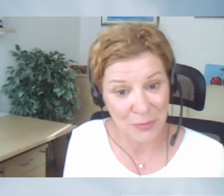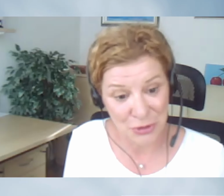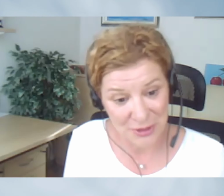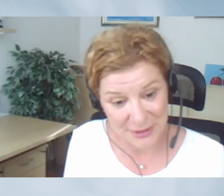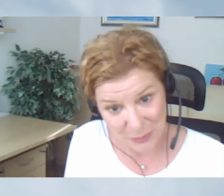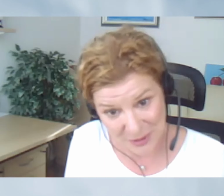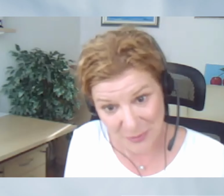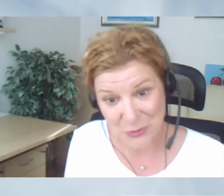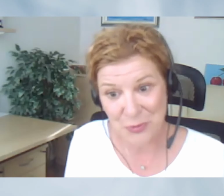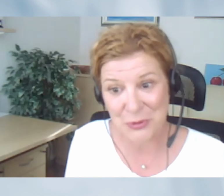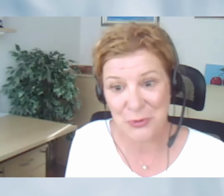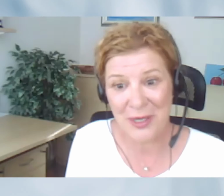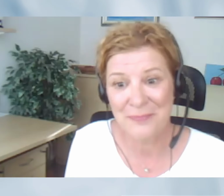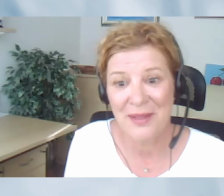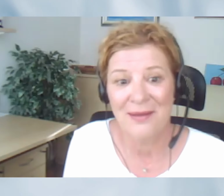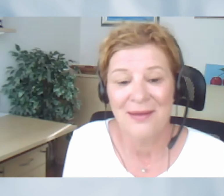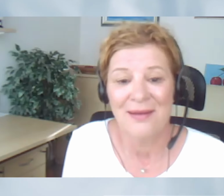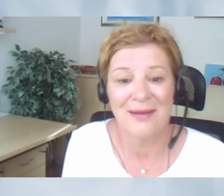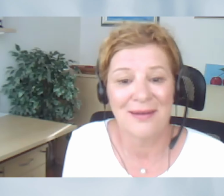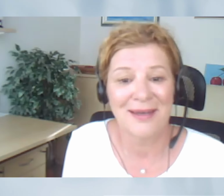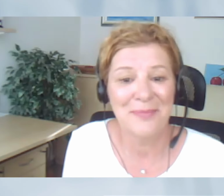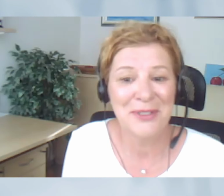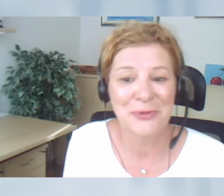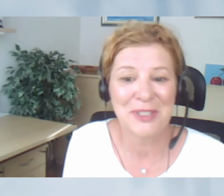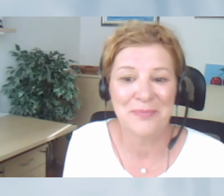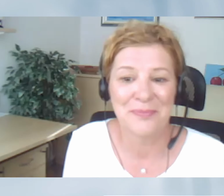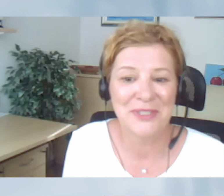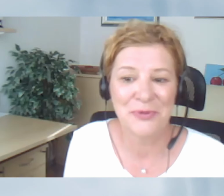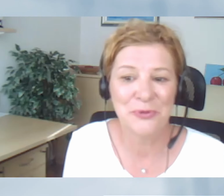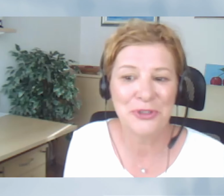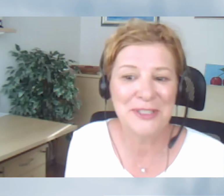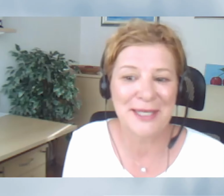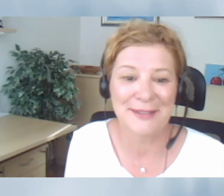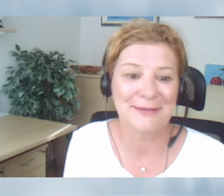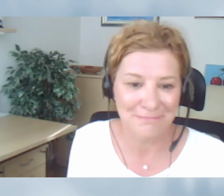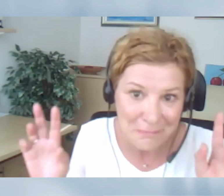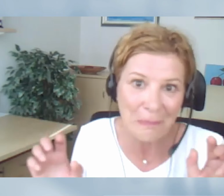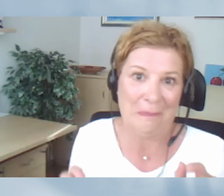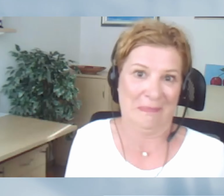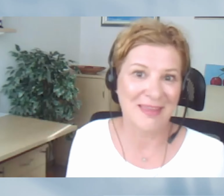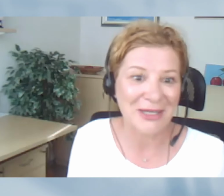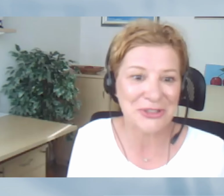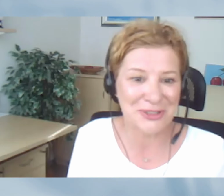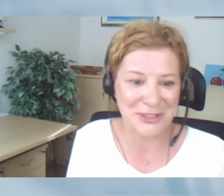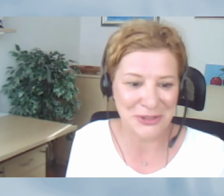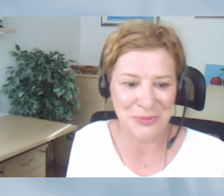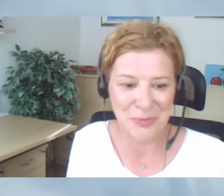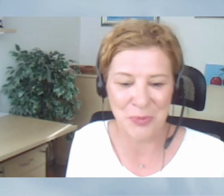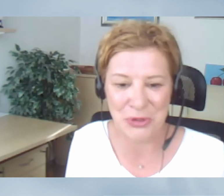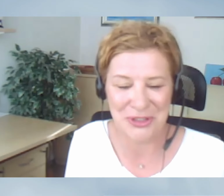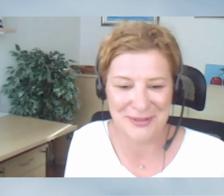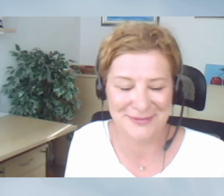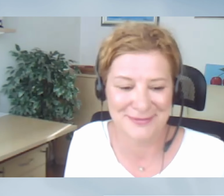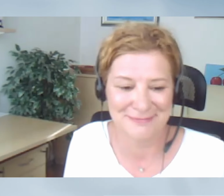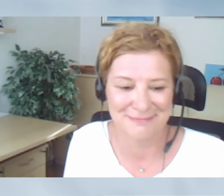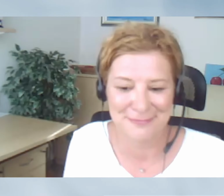psa pomočnika za osebe z izgubo sluha. Kaj menite o tem? Bi se vi odločili za takšen tehnični